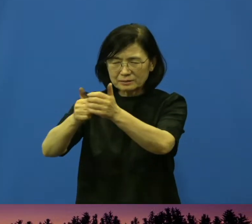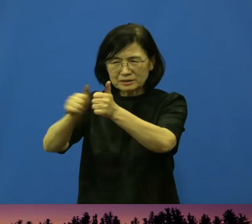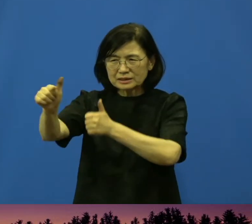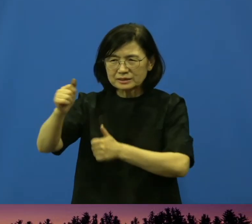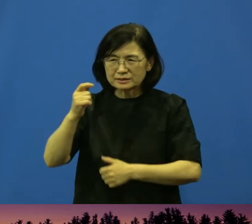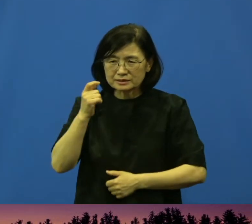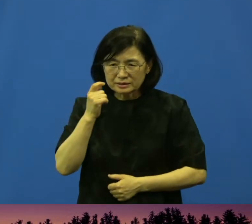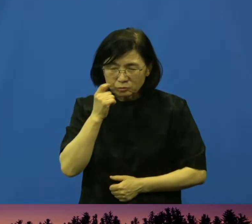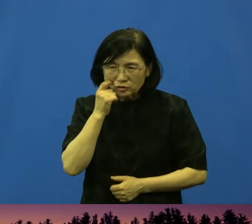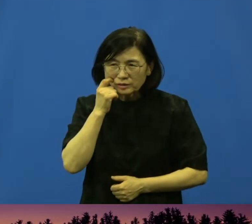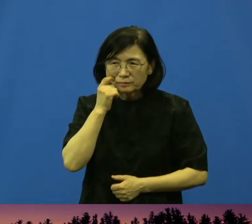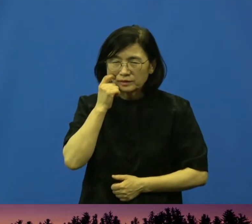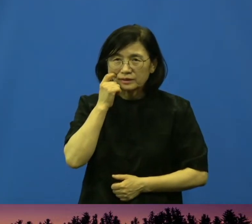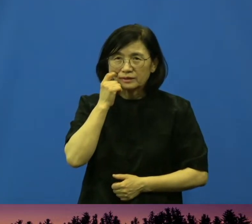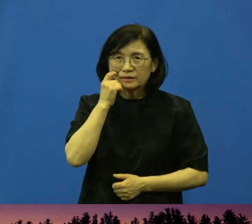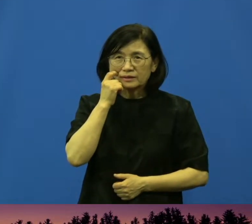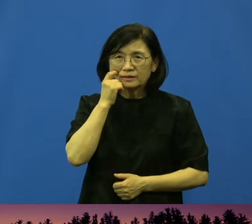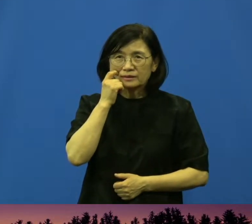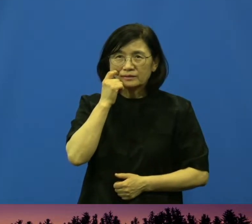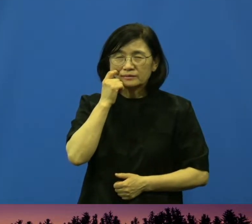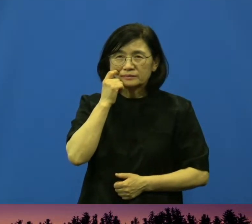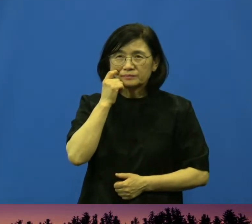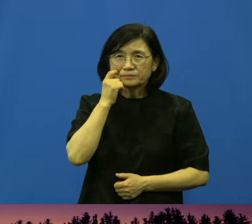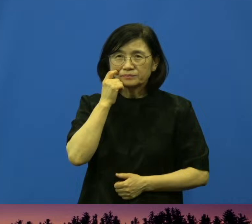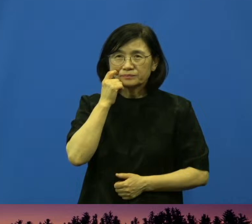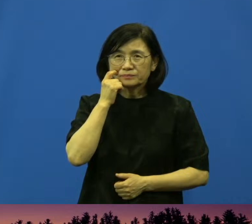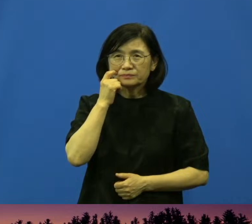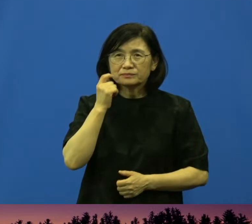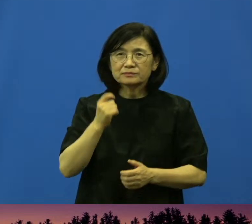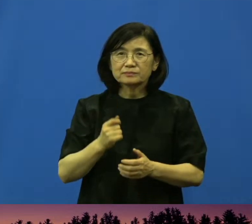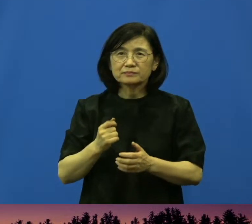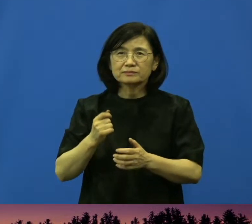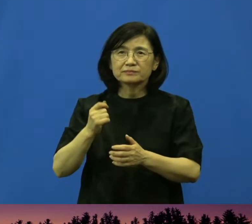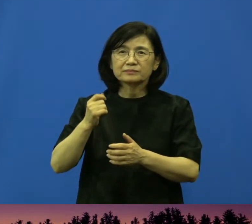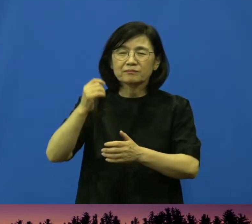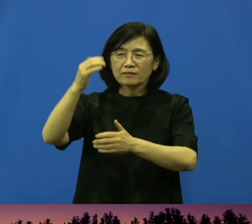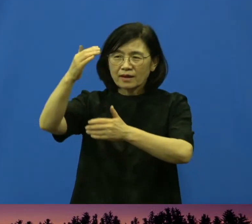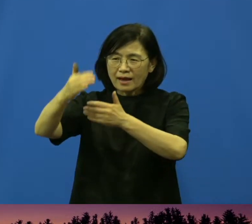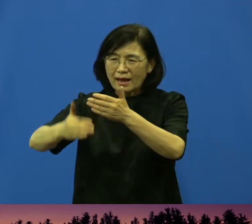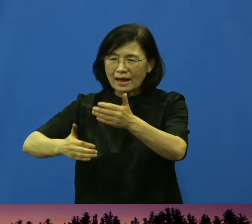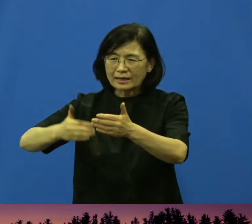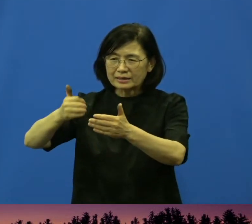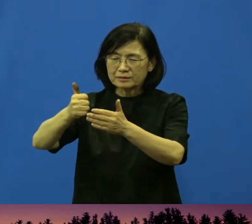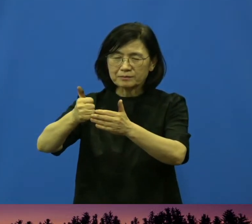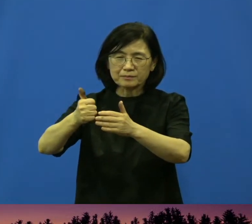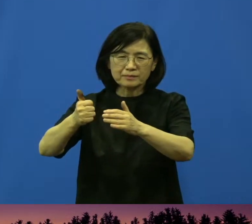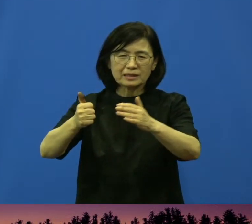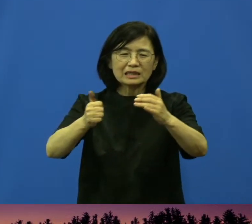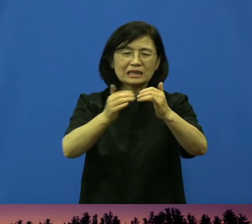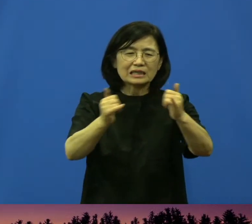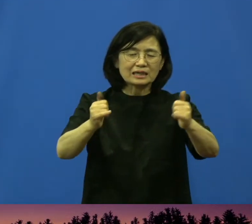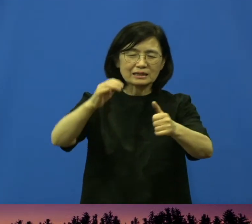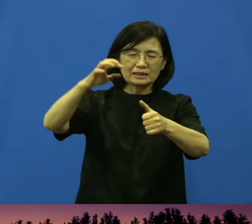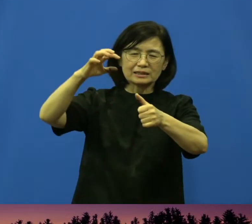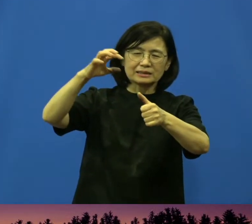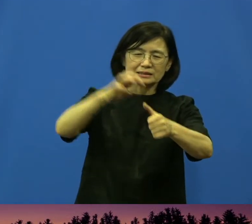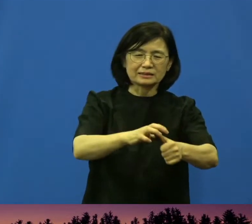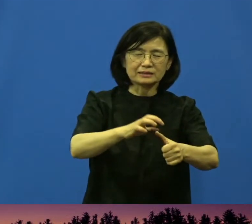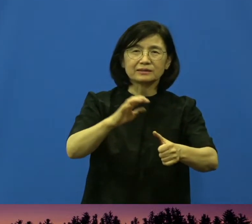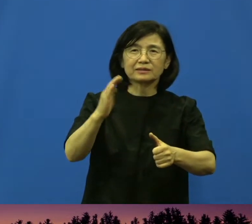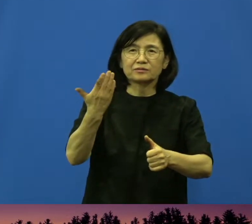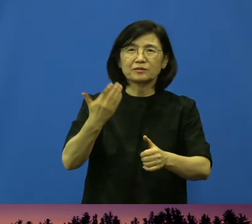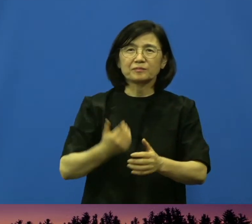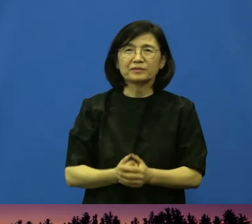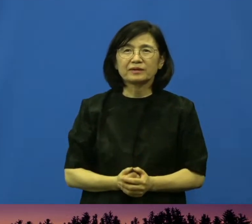그분에게 정복당해야 돼요. 그 정복당한 상태가 이기였다고 표현하는 거예요. 너가